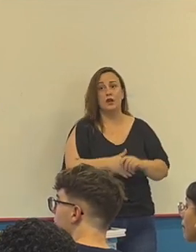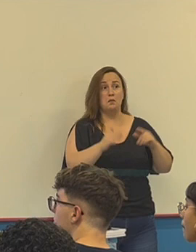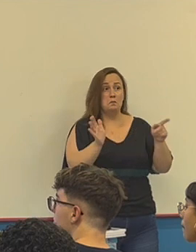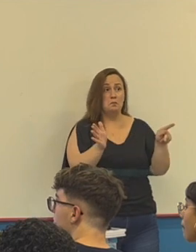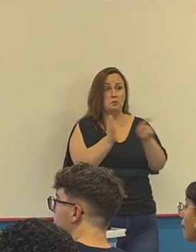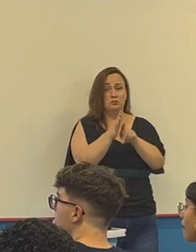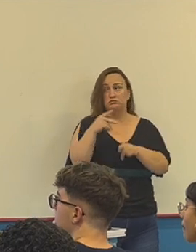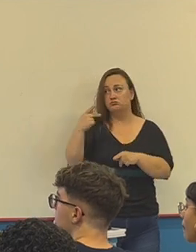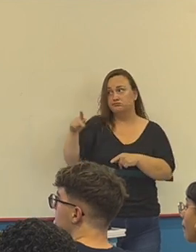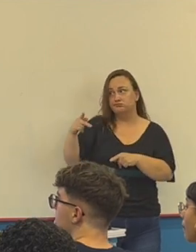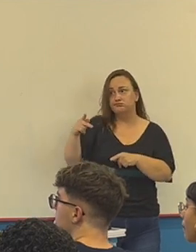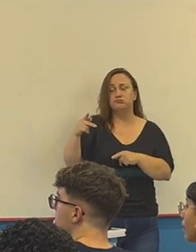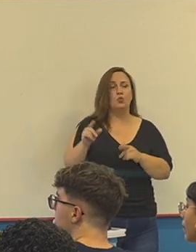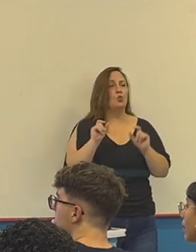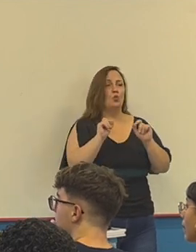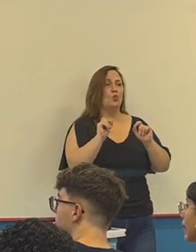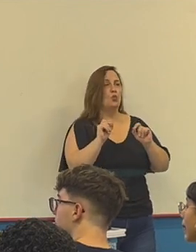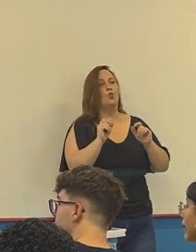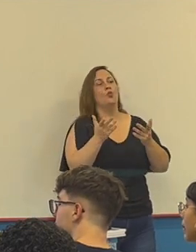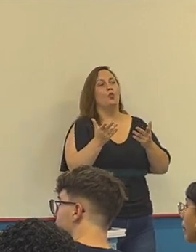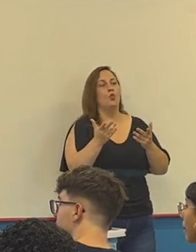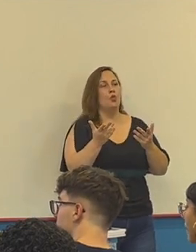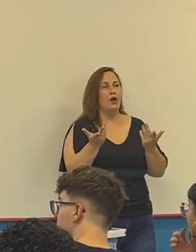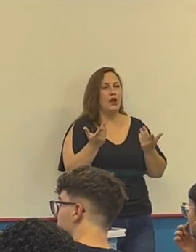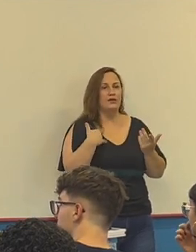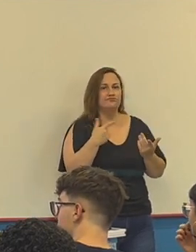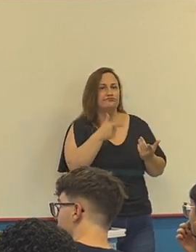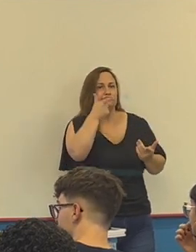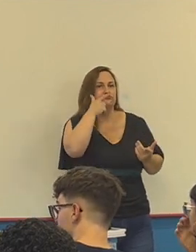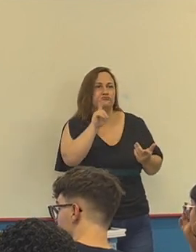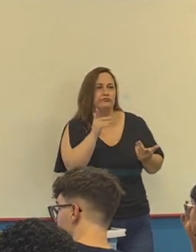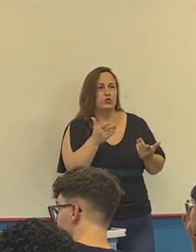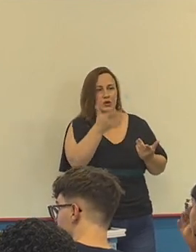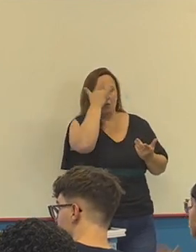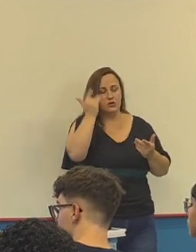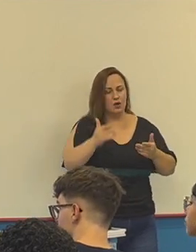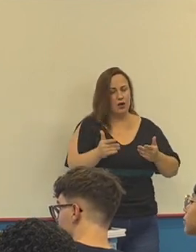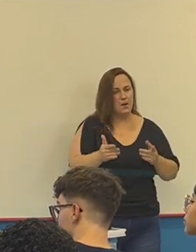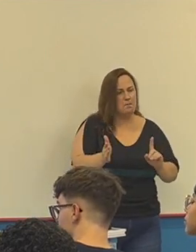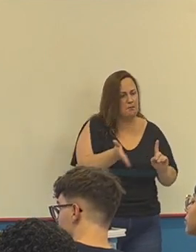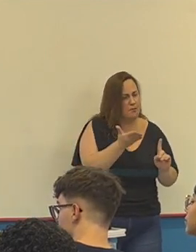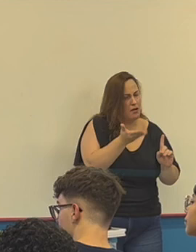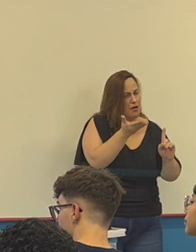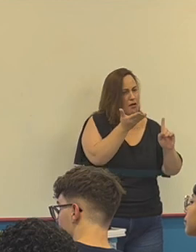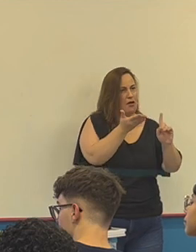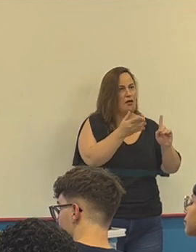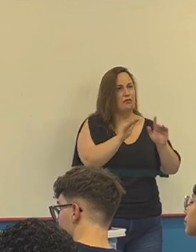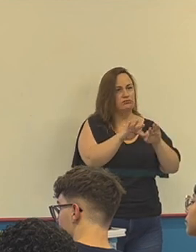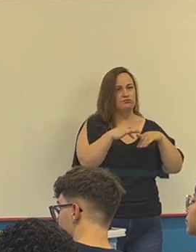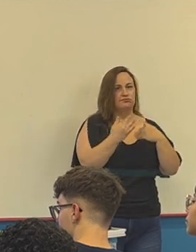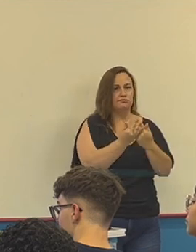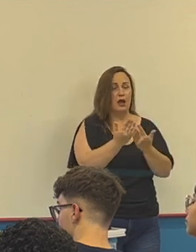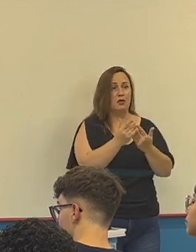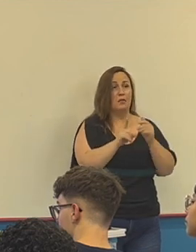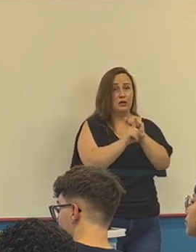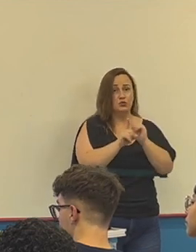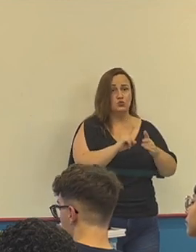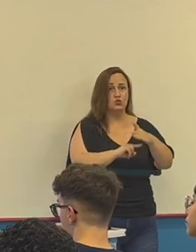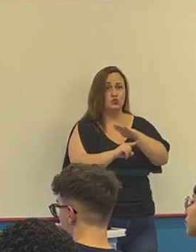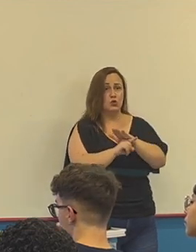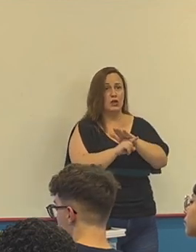então, como eu não tive esse tipo de incentivo, né, por familiares ou pela sociedade,